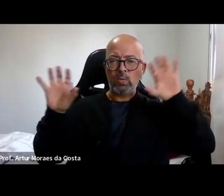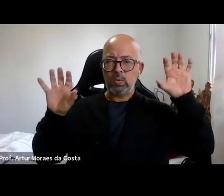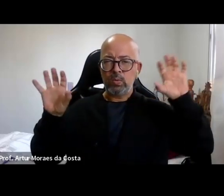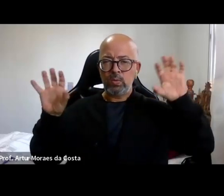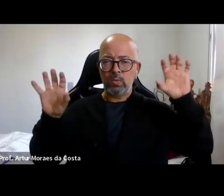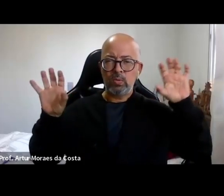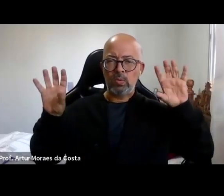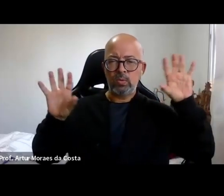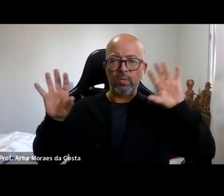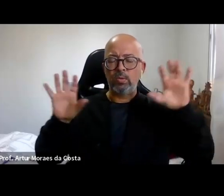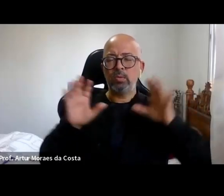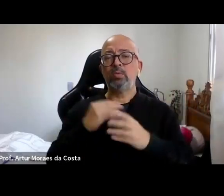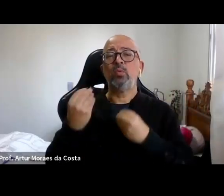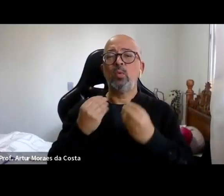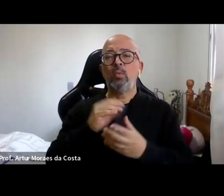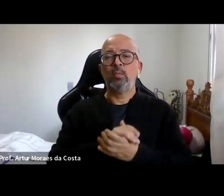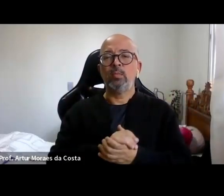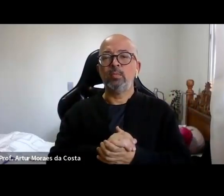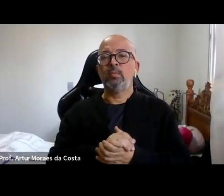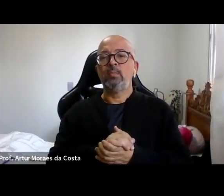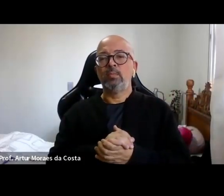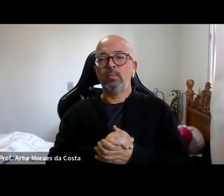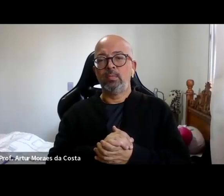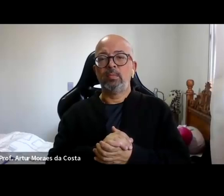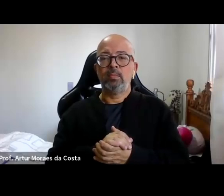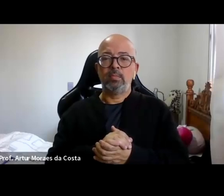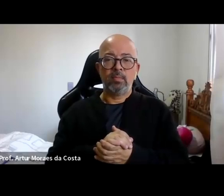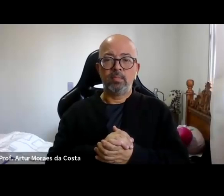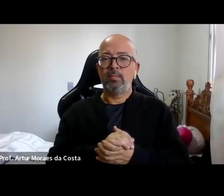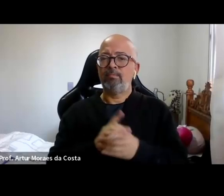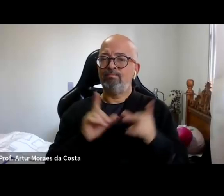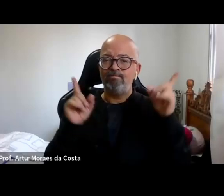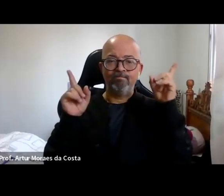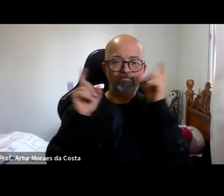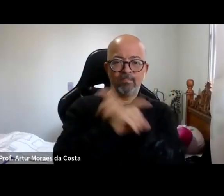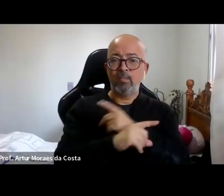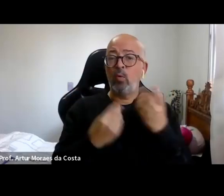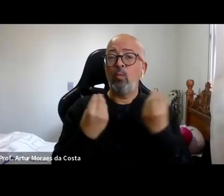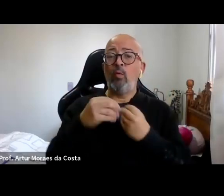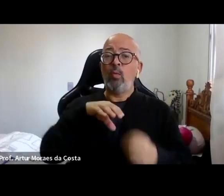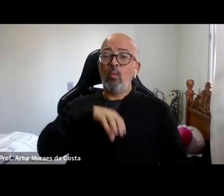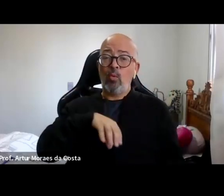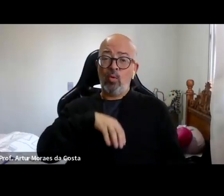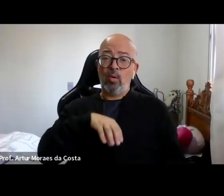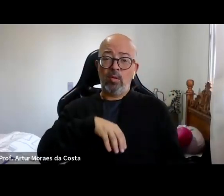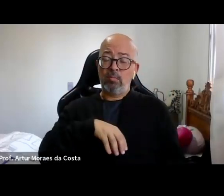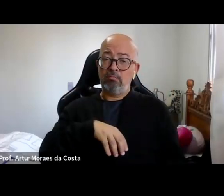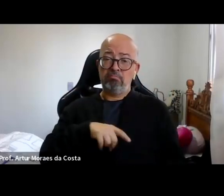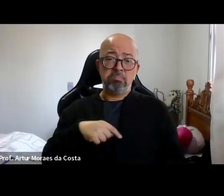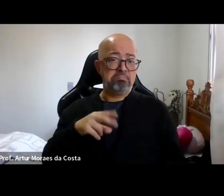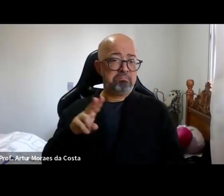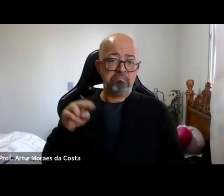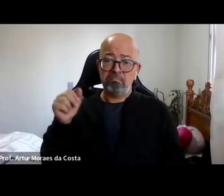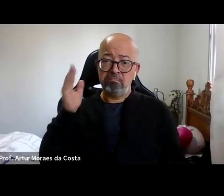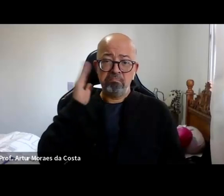descripción en portugués pero jamás yo podré saber con exactitud la imagen